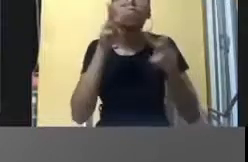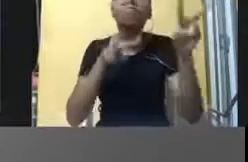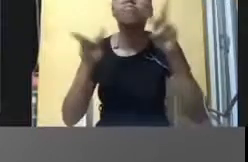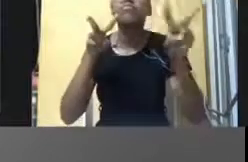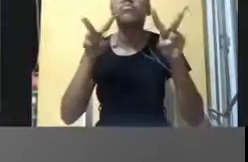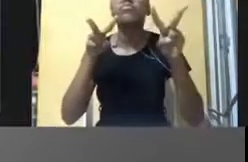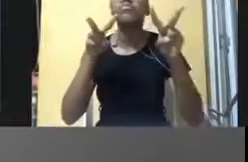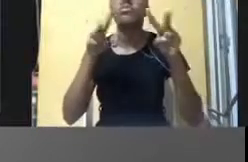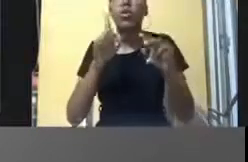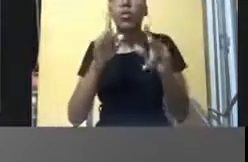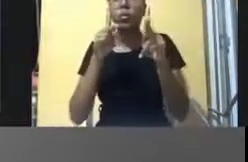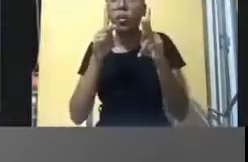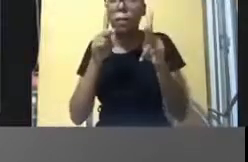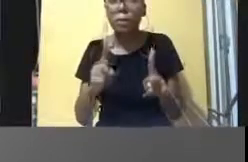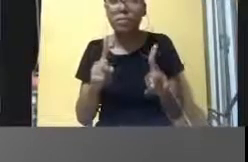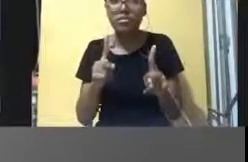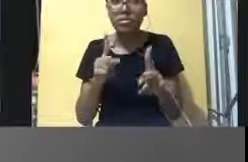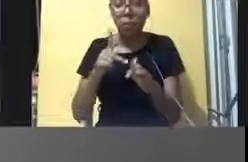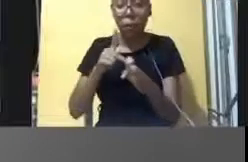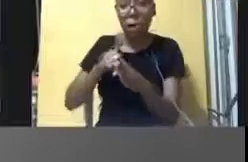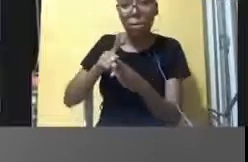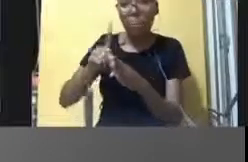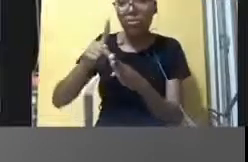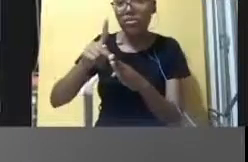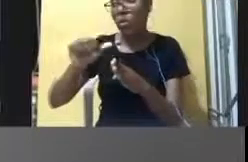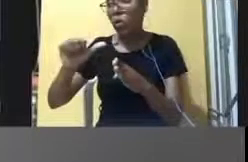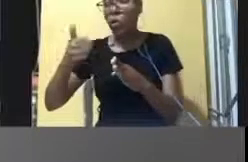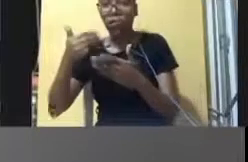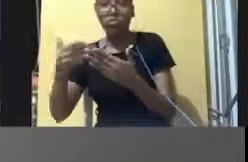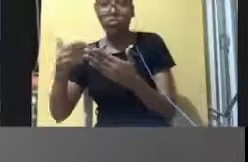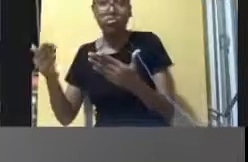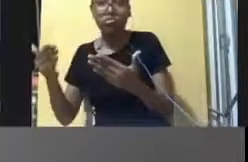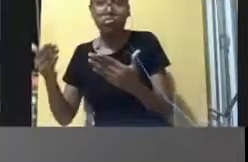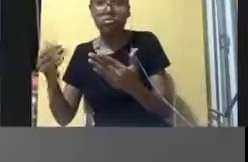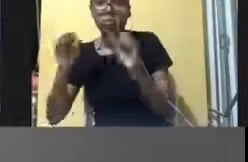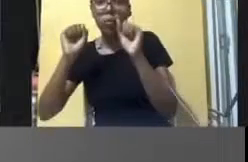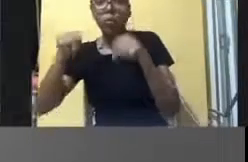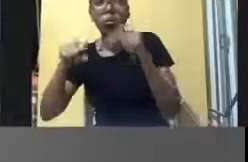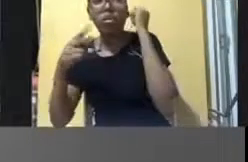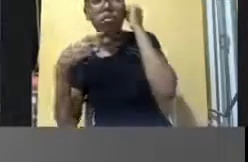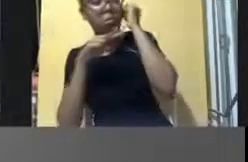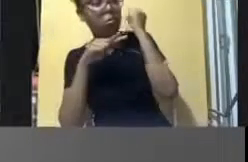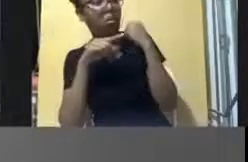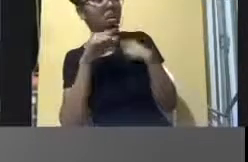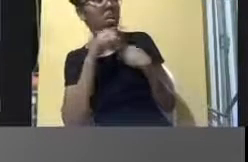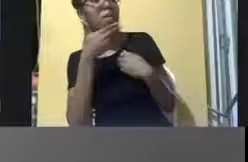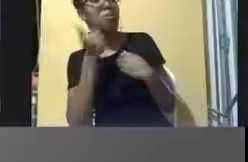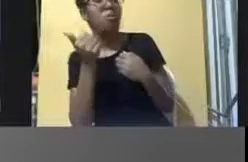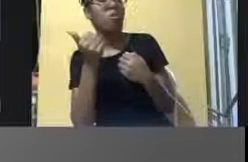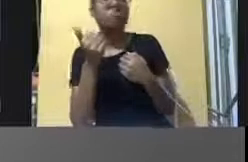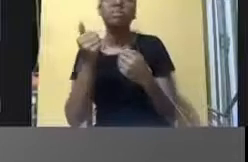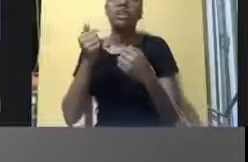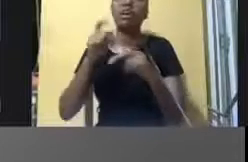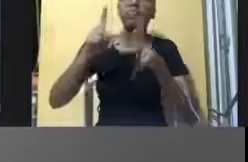quizás puede seguir así con eso, que las personas como yo somos mejores y los que son diferentes pues